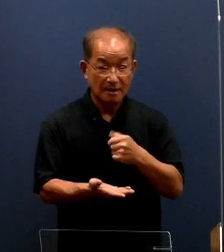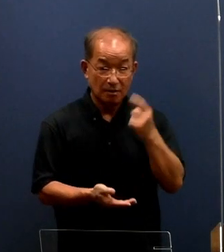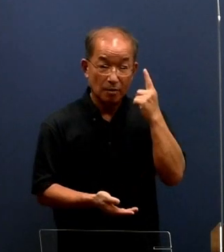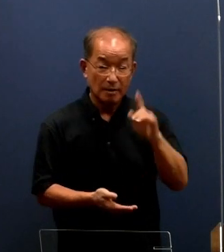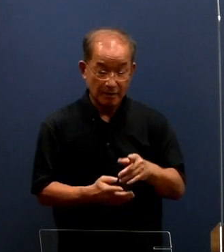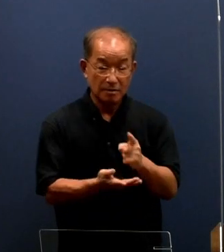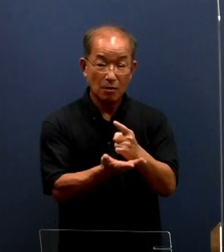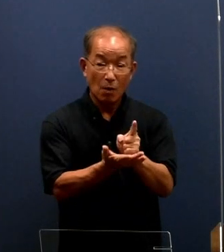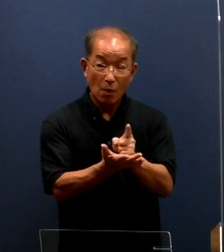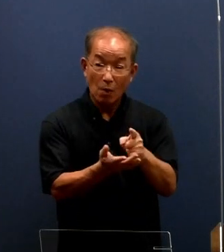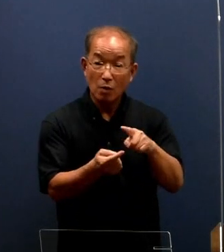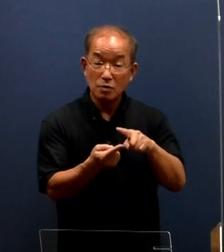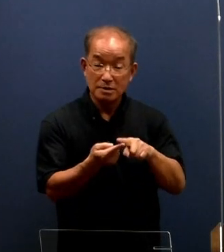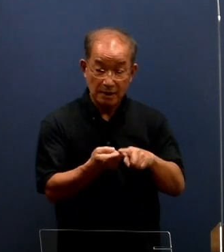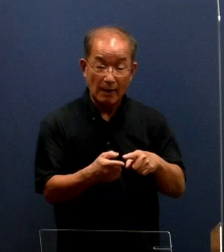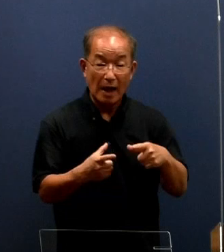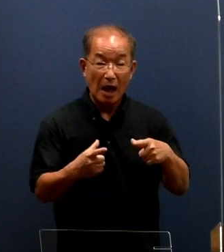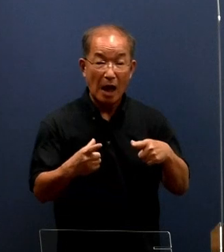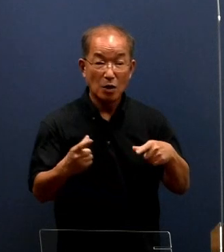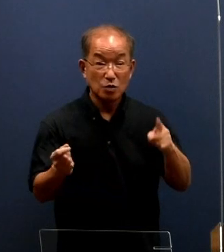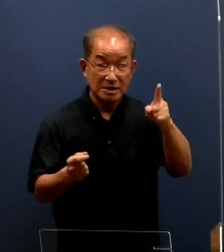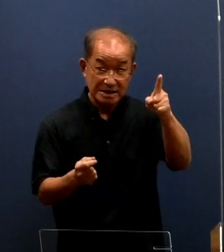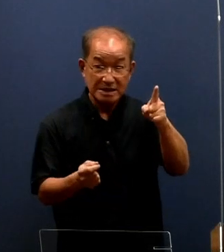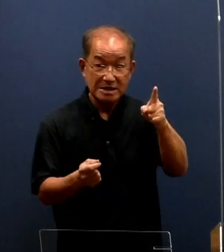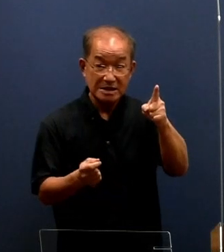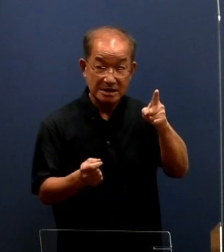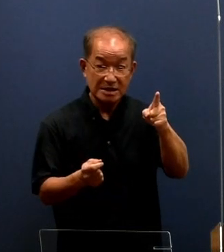方向としては、私は国主導はちょっと言い過ぎ